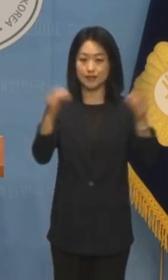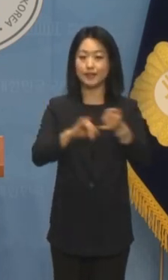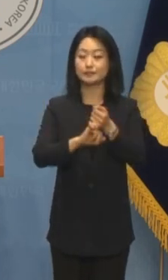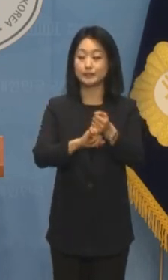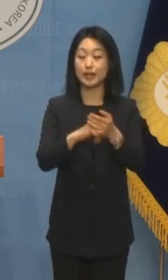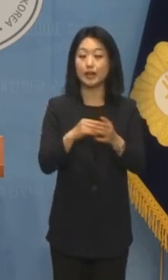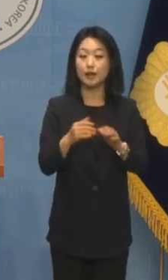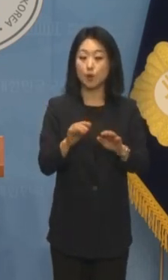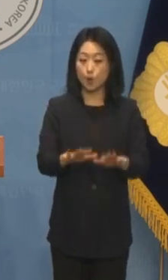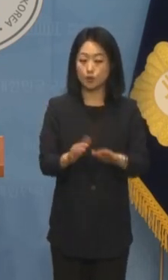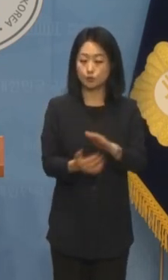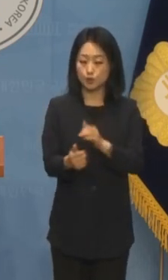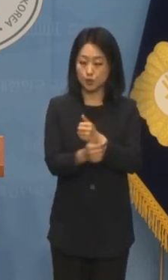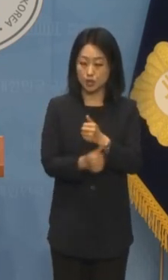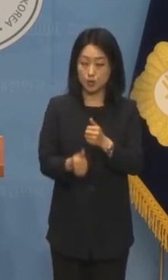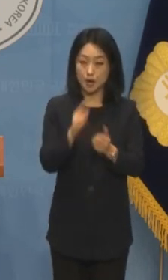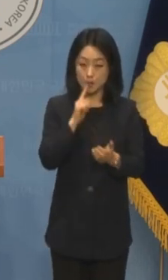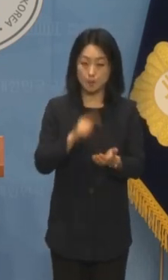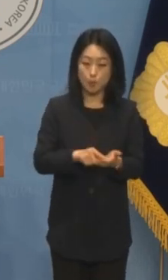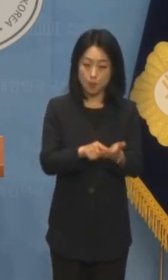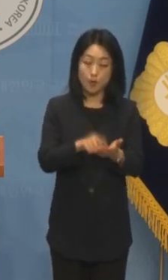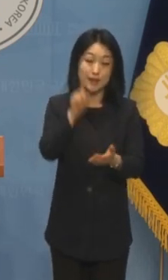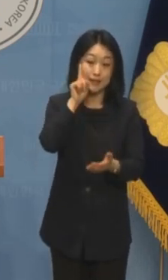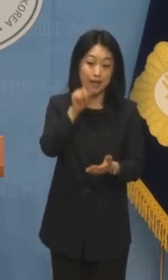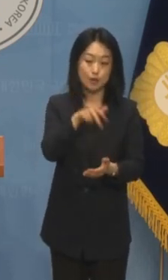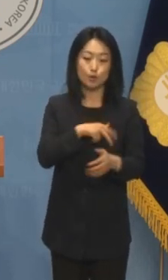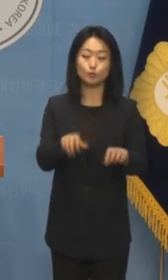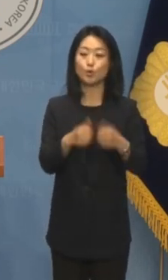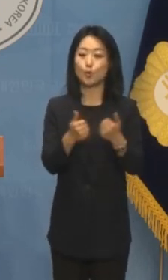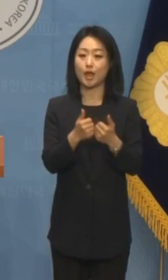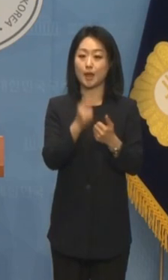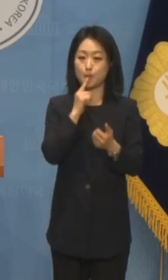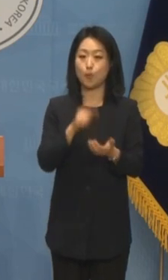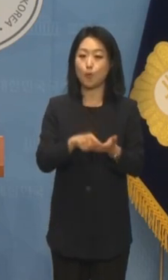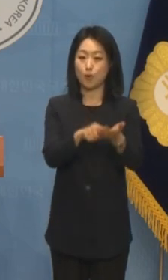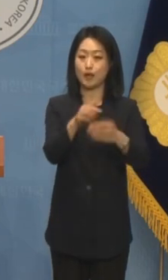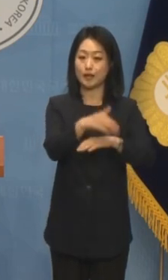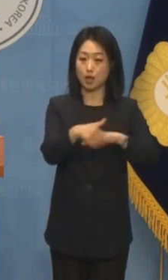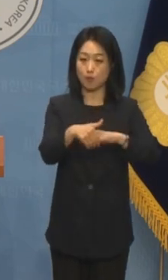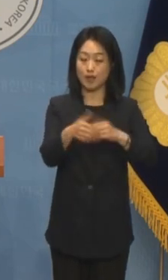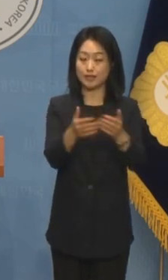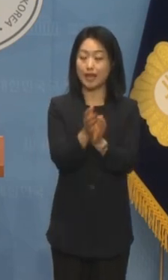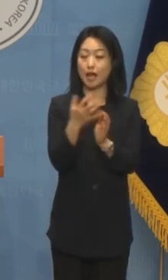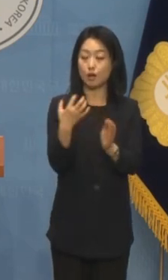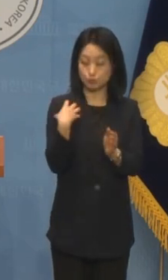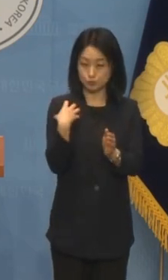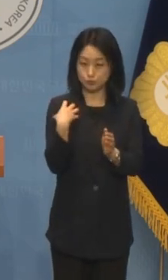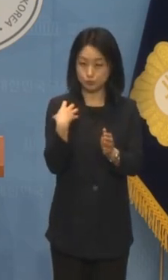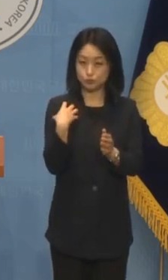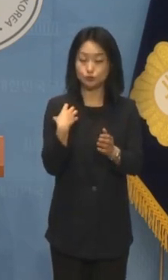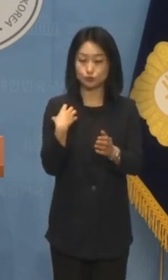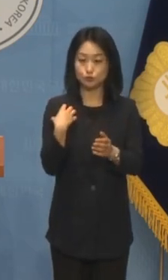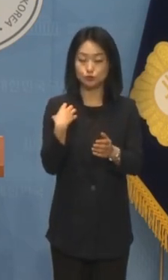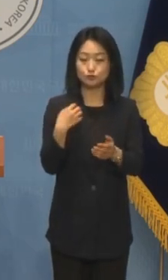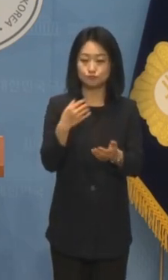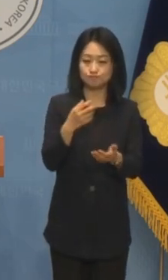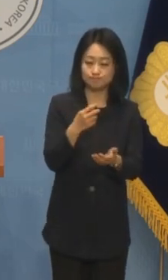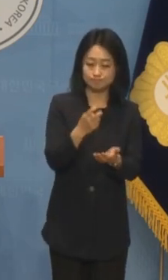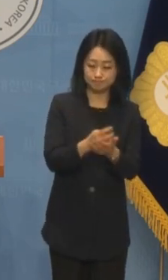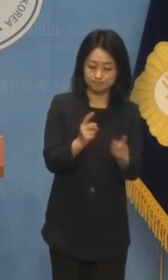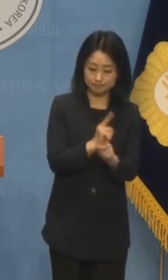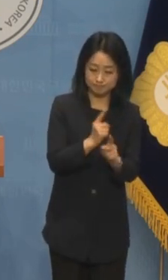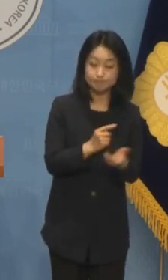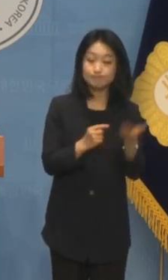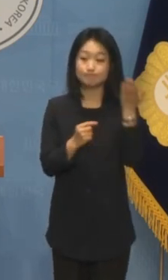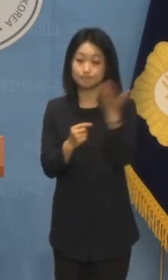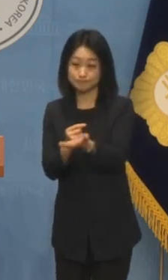어제 오늘 최고위에서 보호했고 내일 의원총회 보고 후에 당문이 아는 건으로 어 최고의 의견 후에 바로